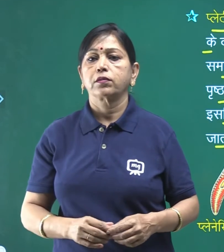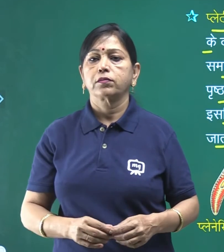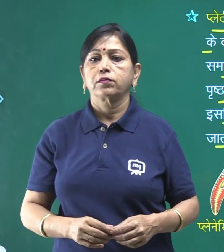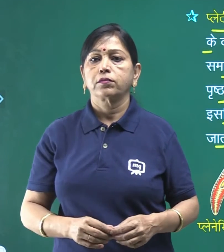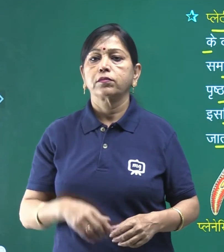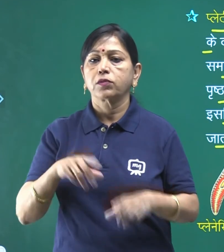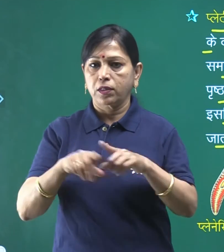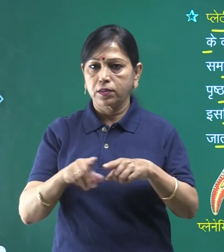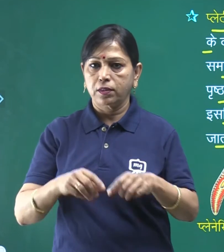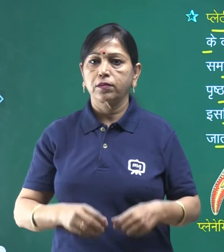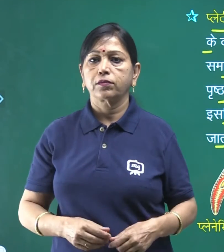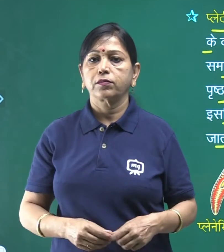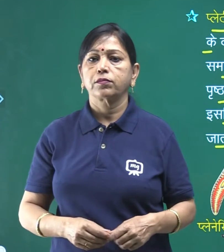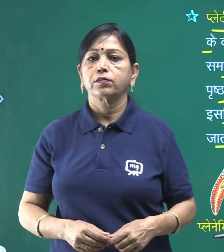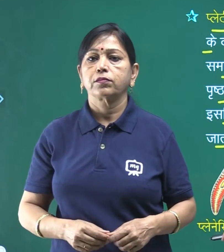जैसे